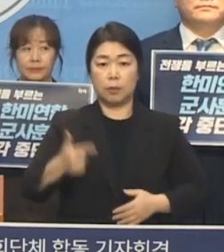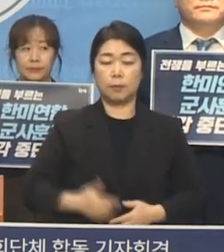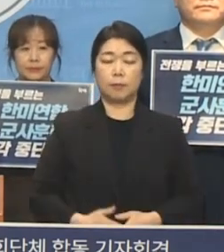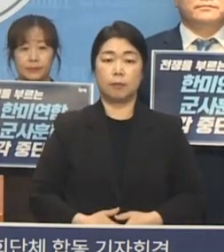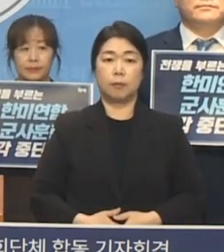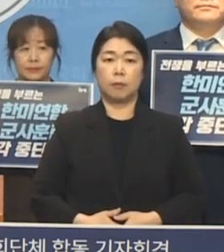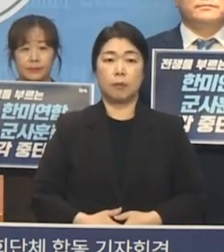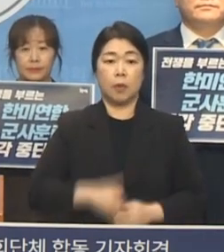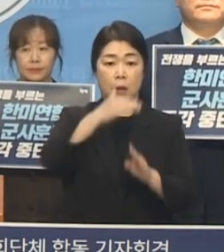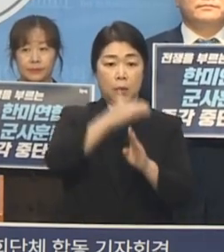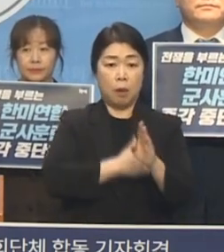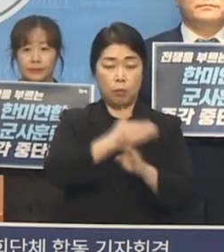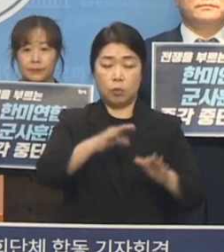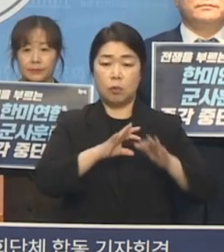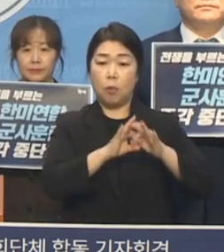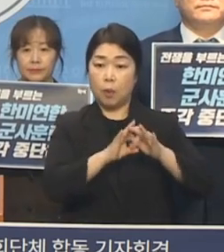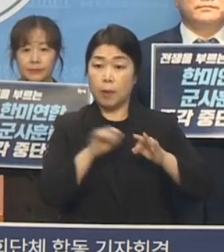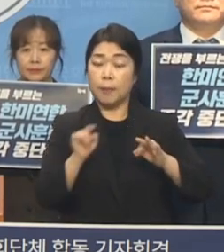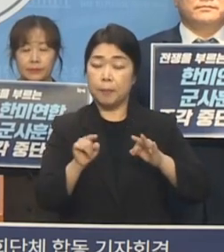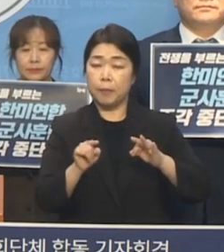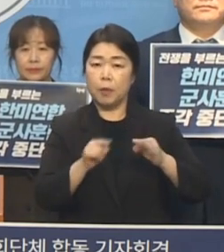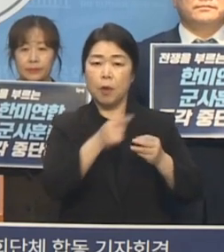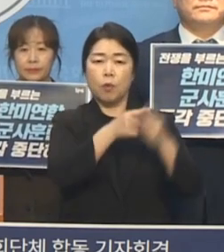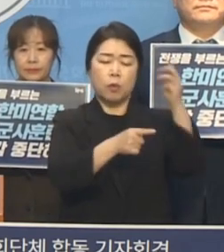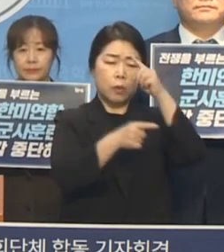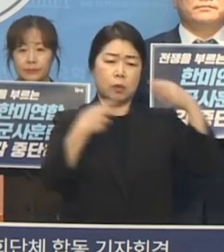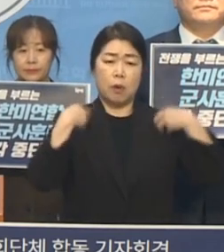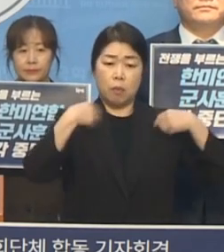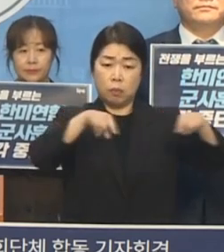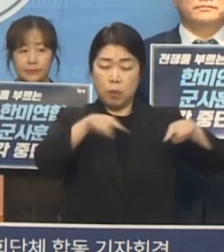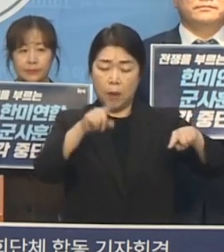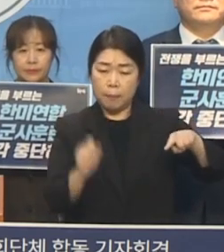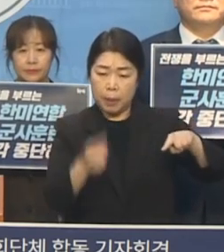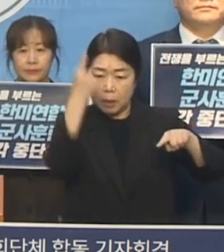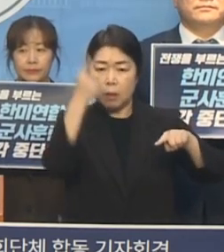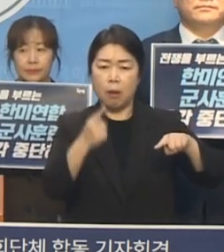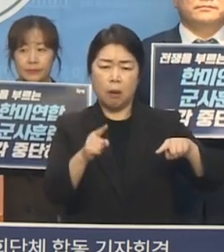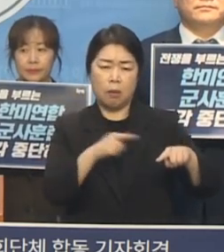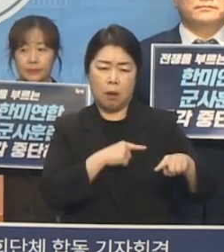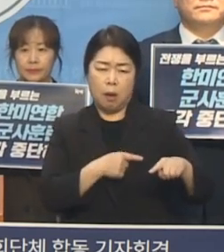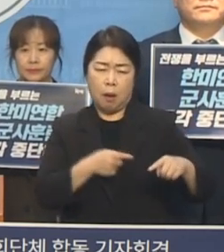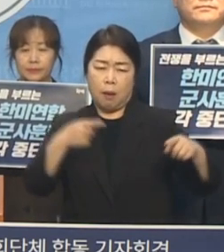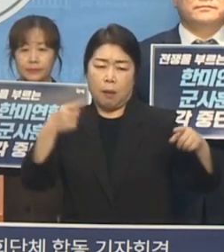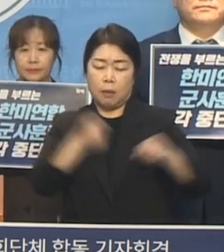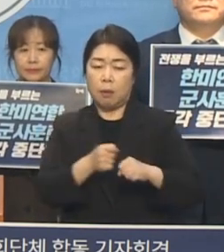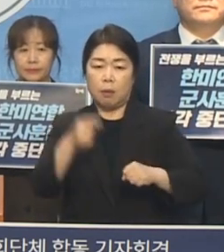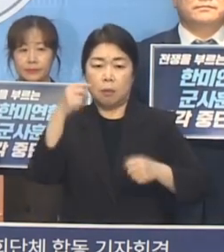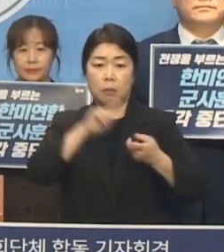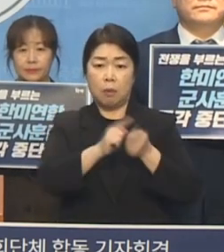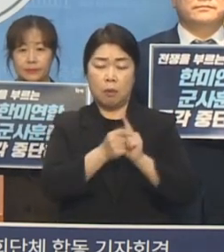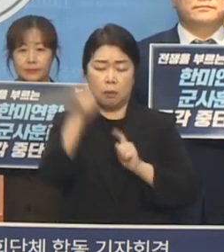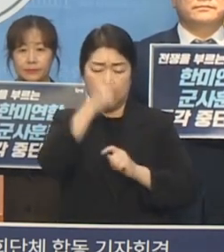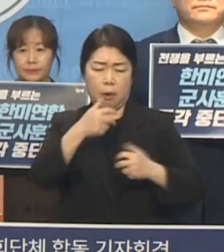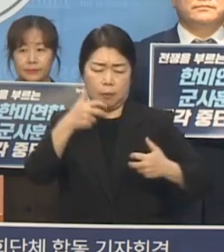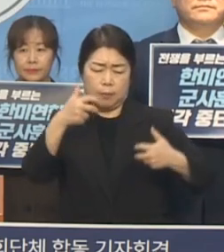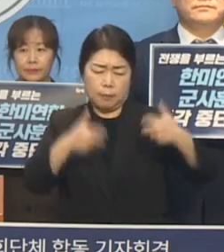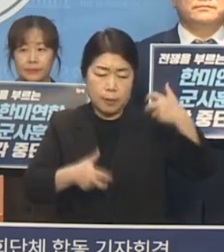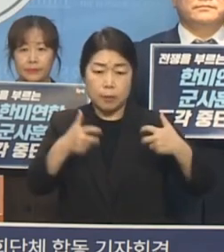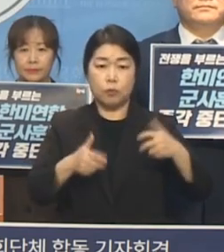들어서서 최악으로 치닫고 있습니다. 최소한의 충돌 방지 역할을 해온 9.19 군사